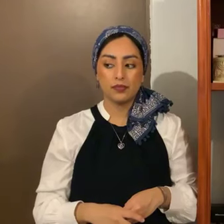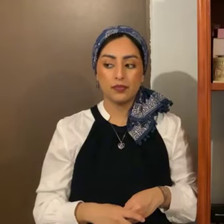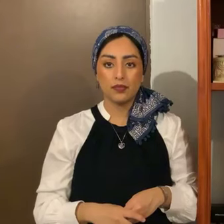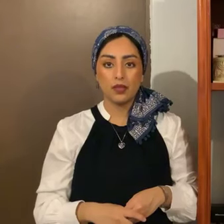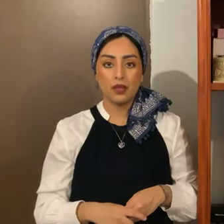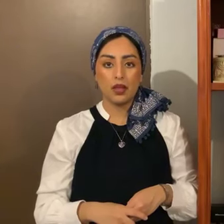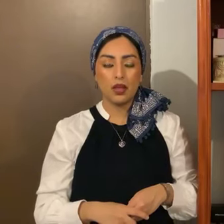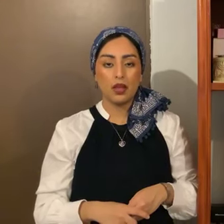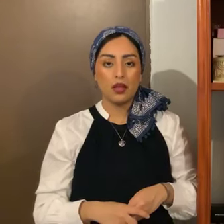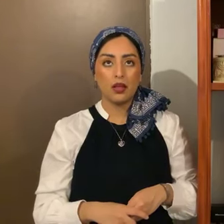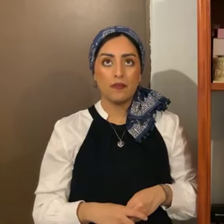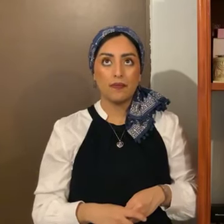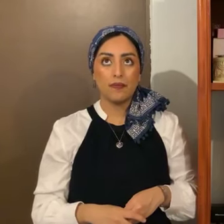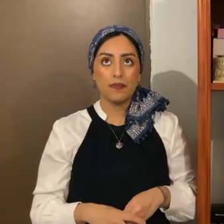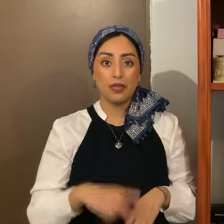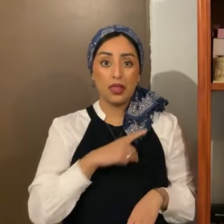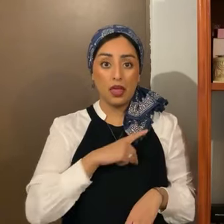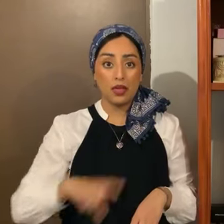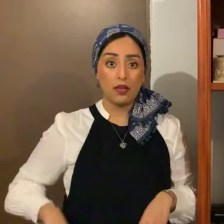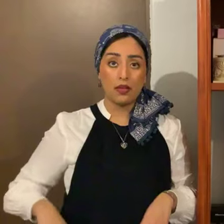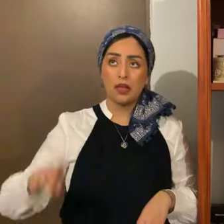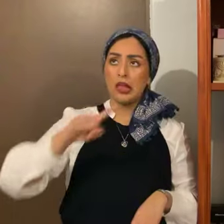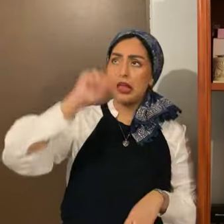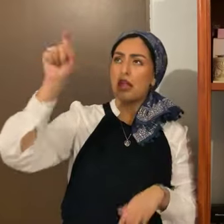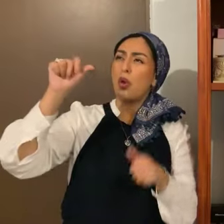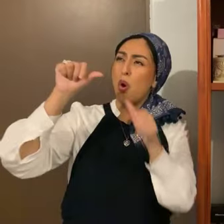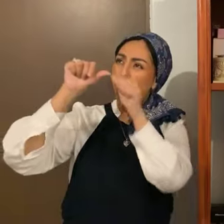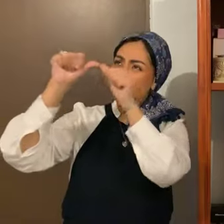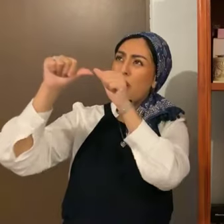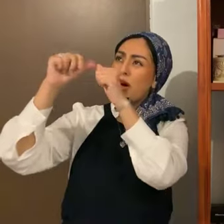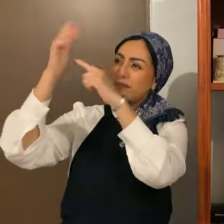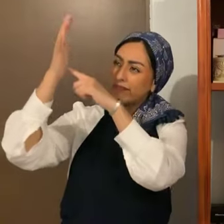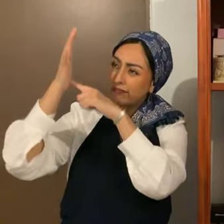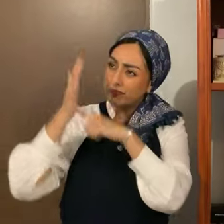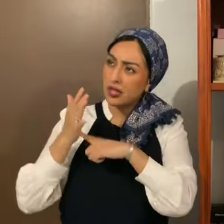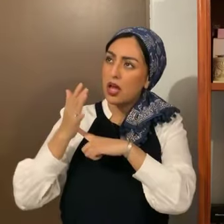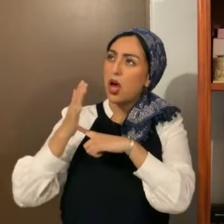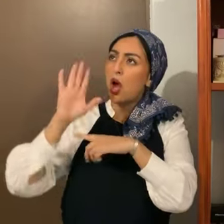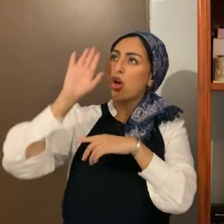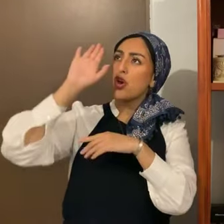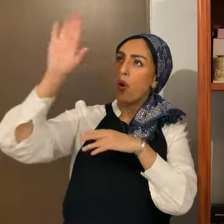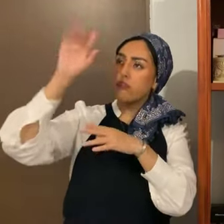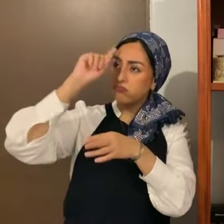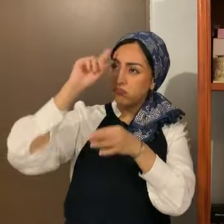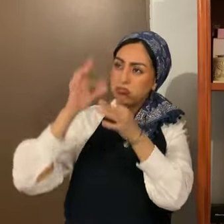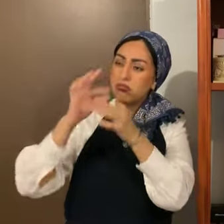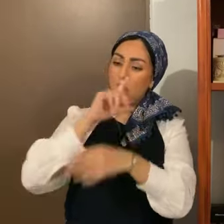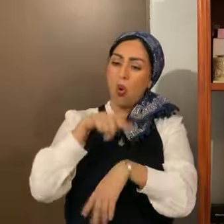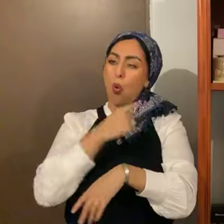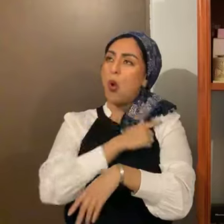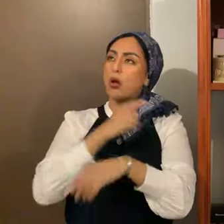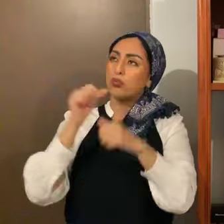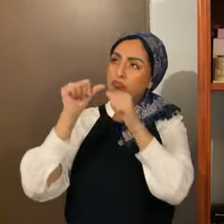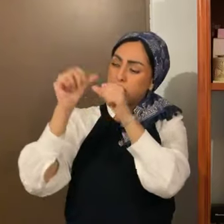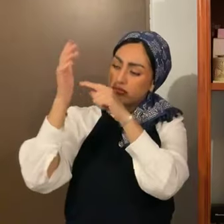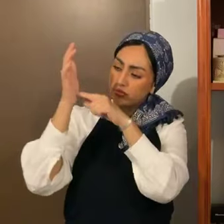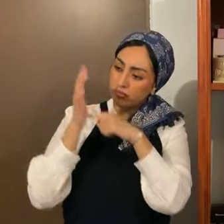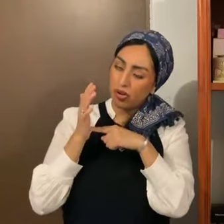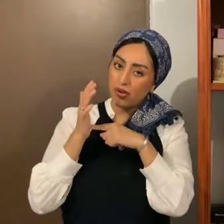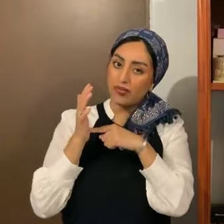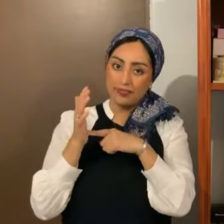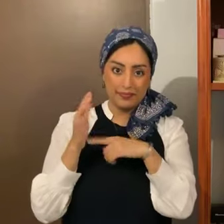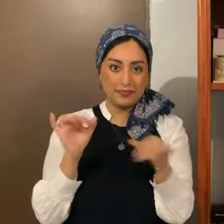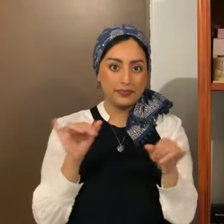le siguiera mostrando su, anótenlo, fidelidad. Padre, yo quiero ser fiel a ti, es